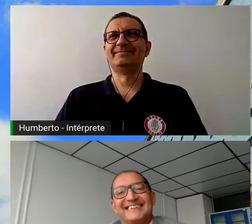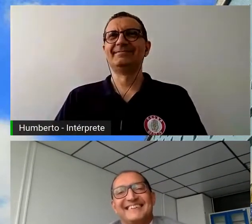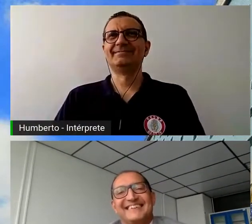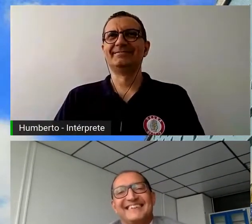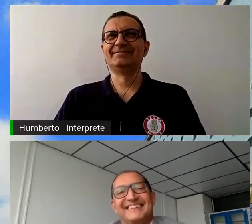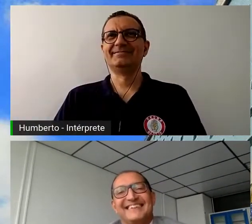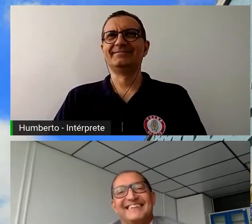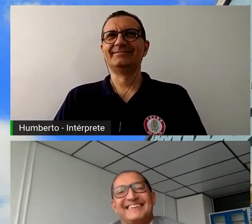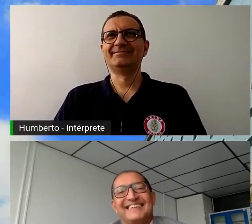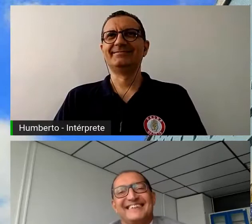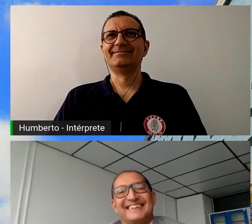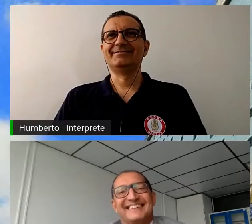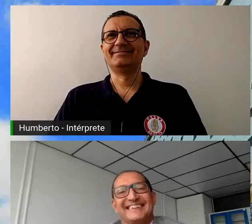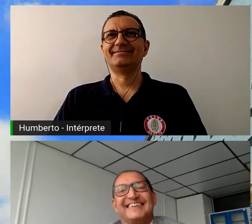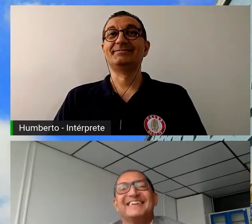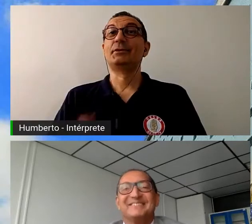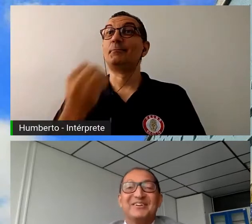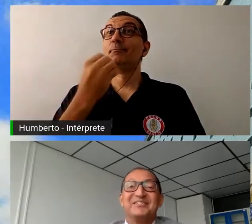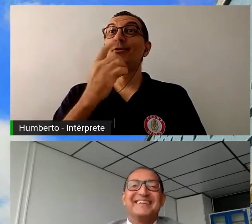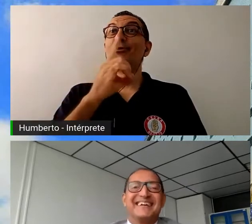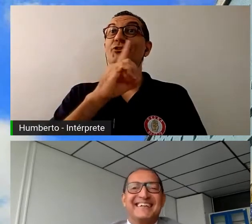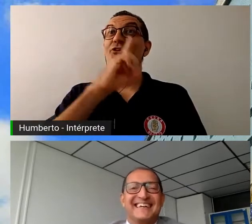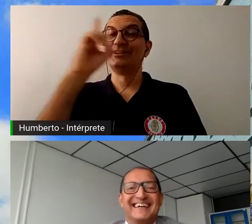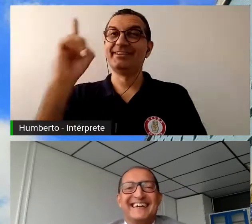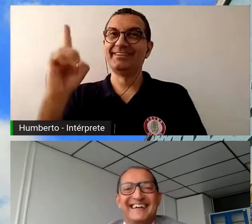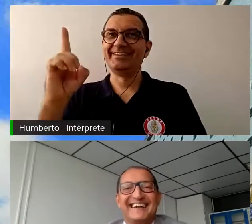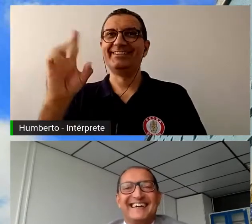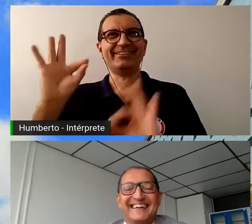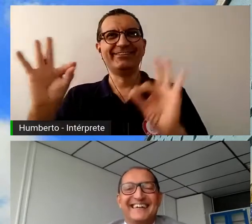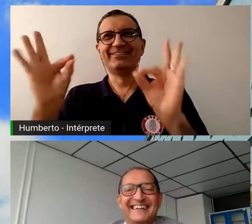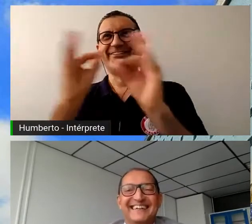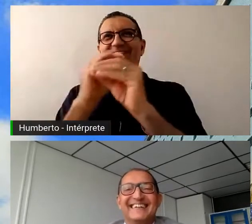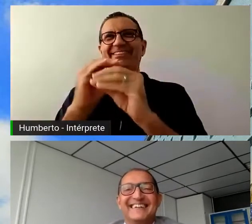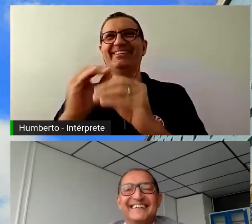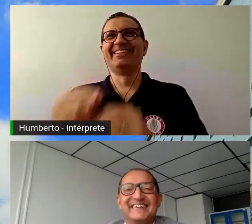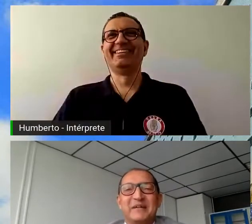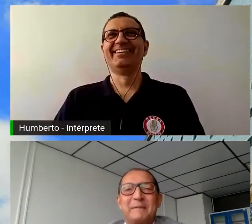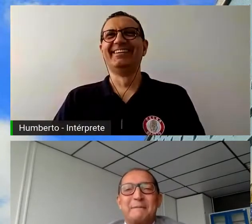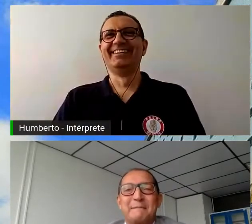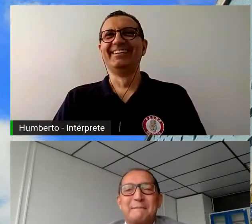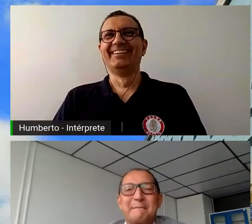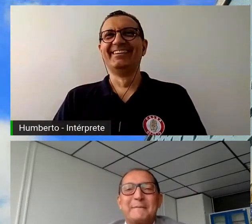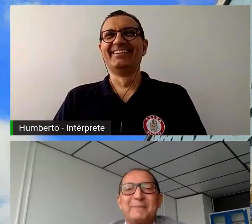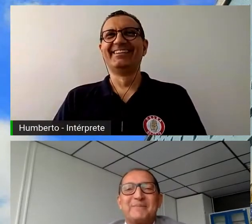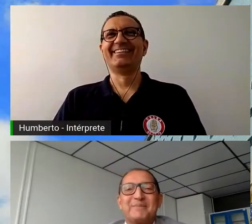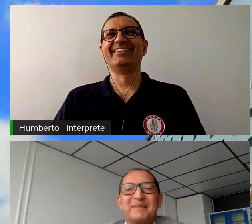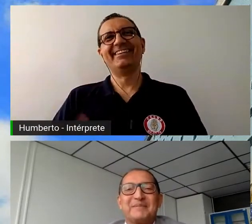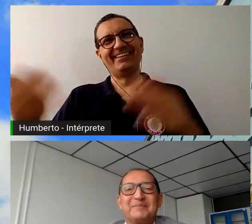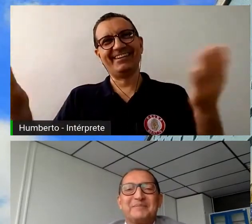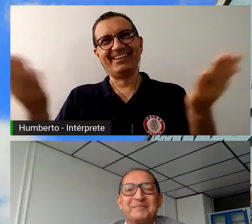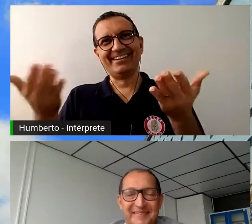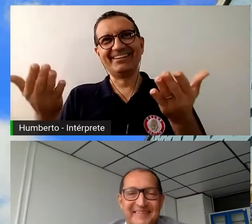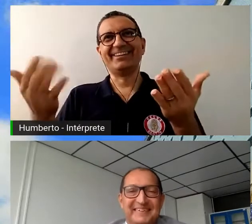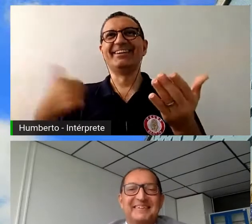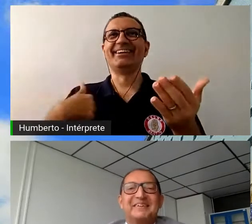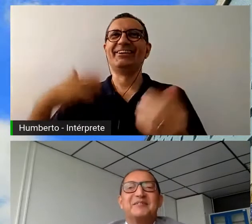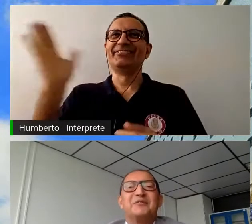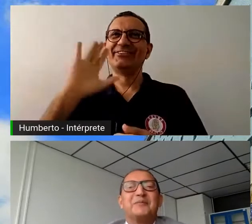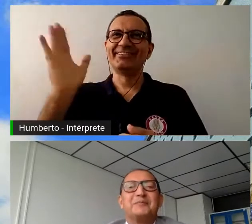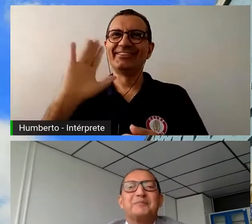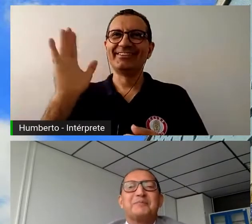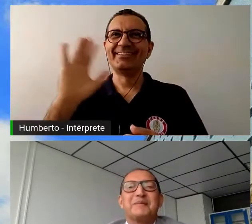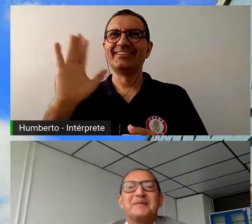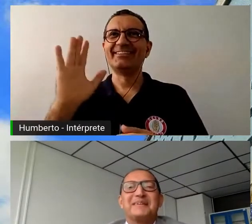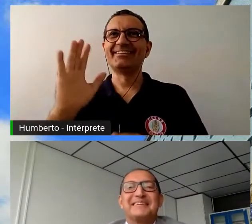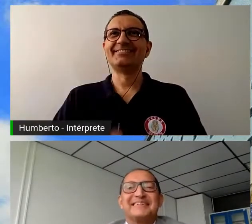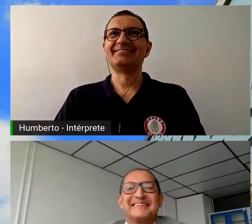Boa tarde, El. Bom dia, né? Bom dia a todos. Bom dia ainda. Assim eu me despeço também de vocês. Muito obrigada.